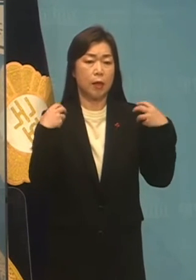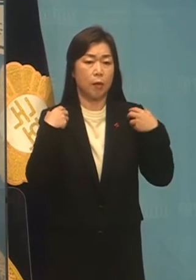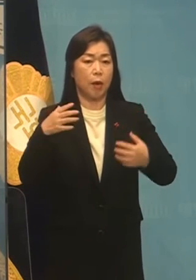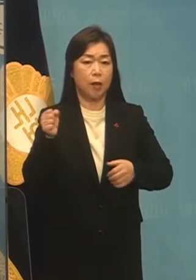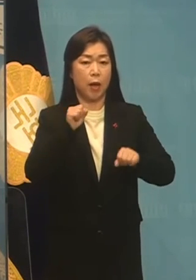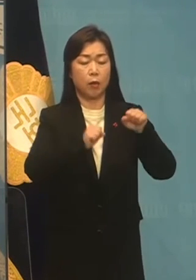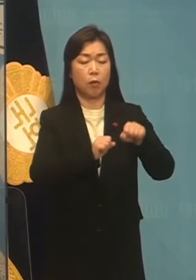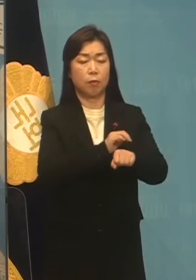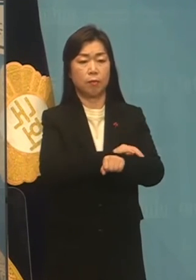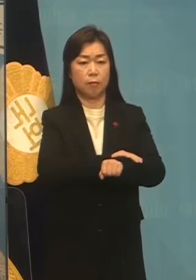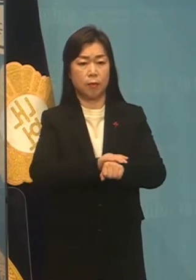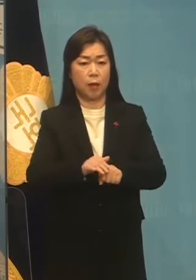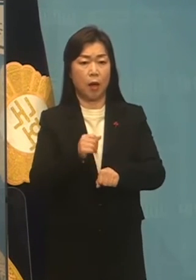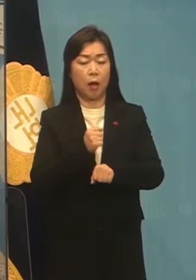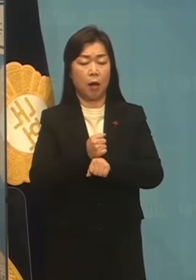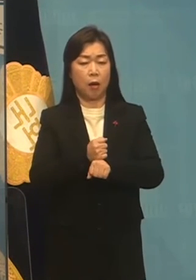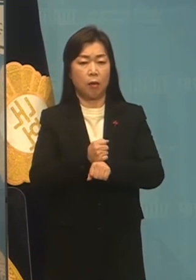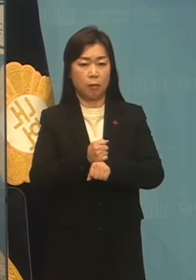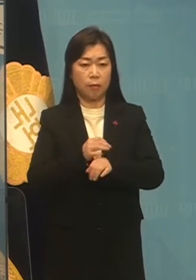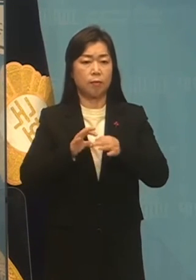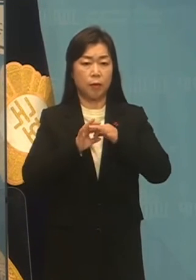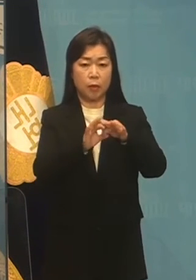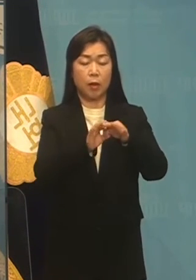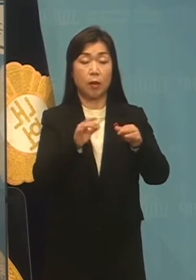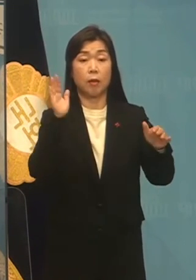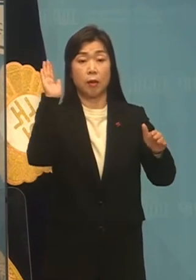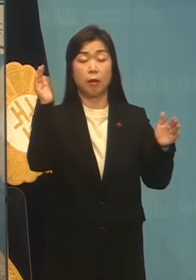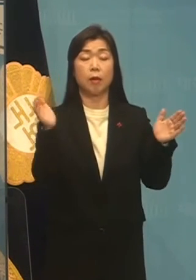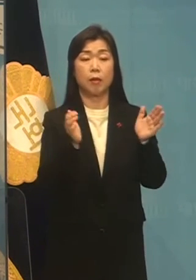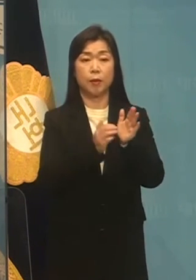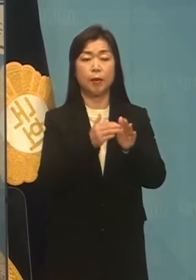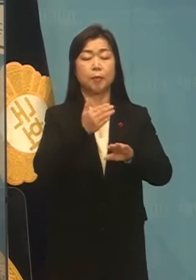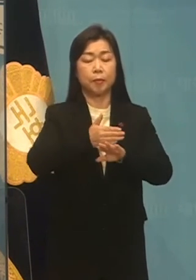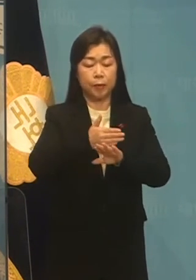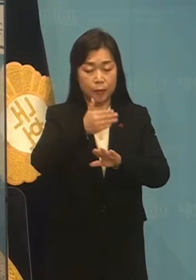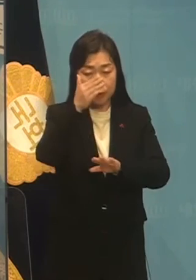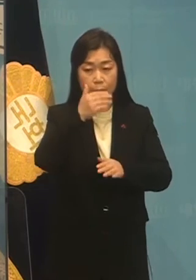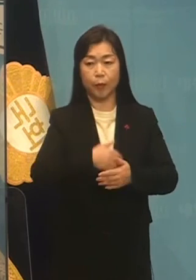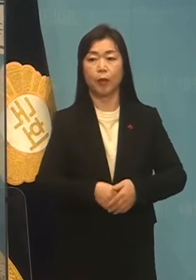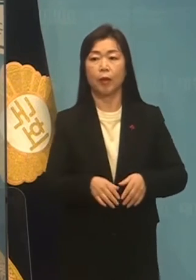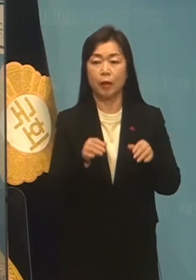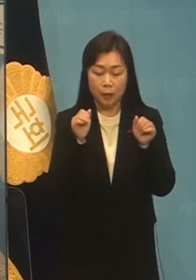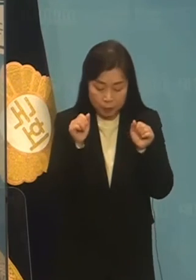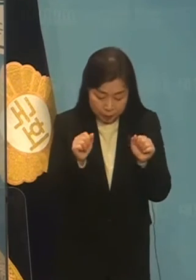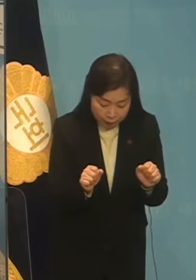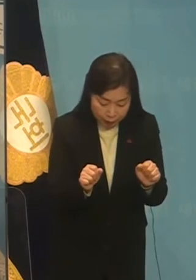책임있는 행동을 저희도 해나가도록 하겠습니다. 이상 기자회견 마치겠습니다. 감사합니다.